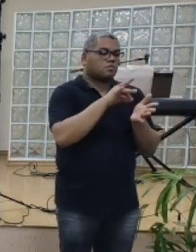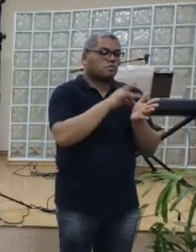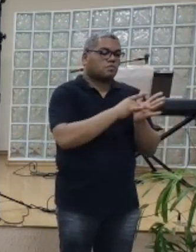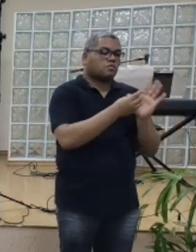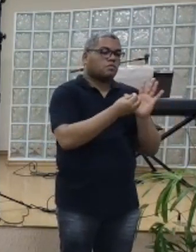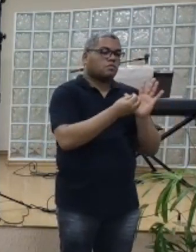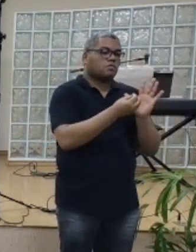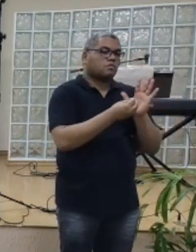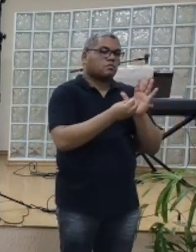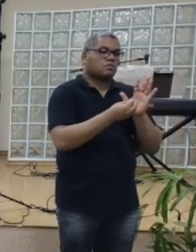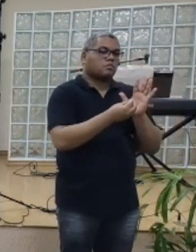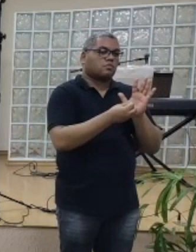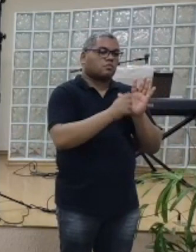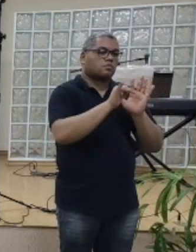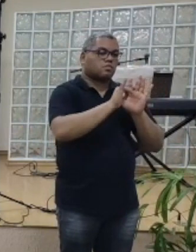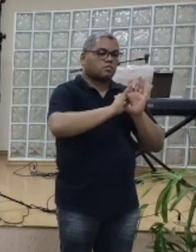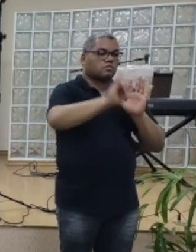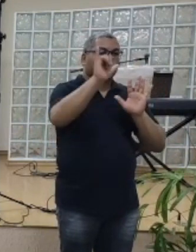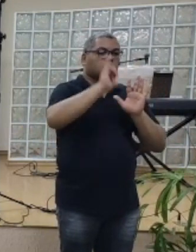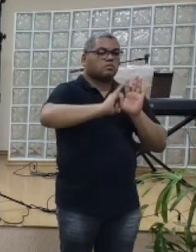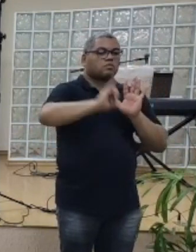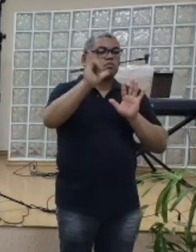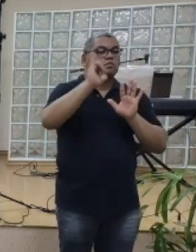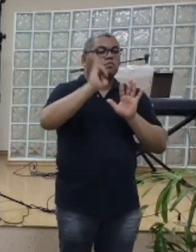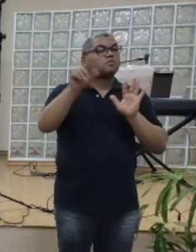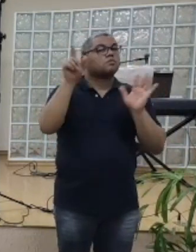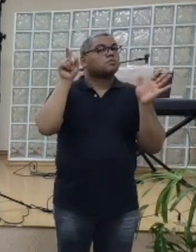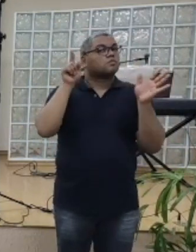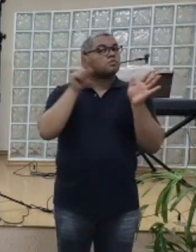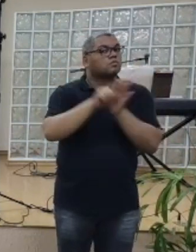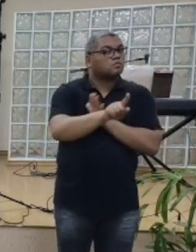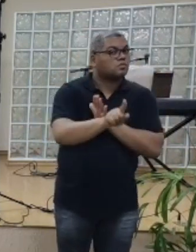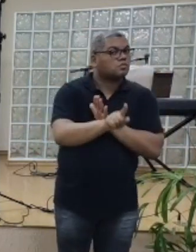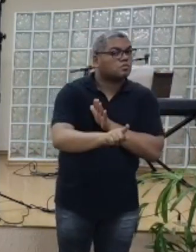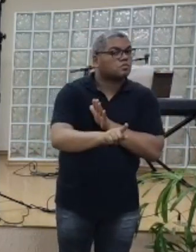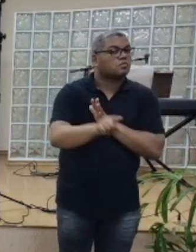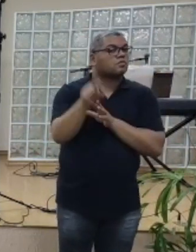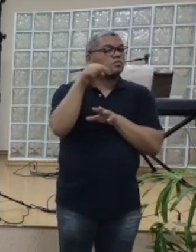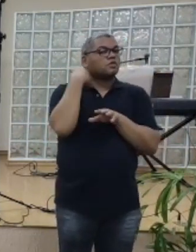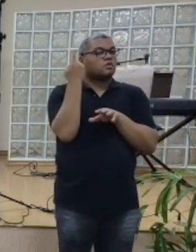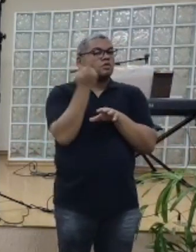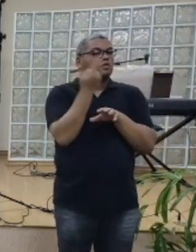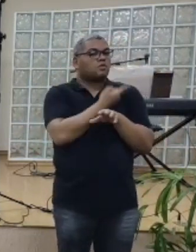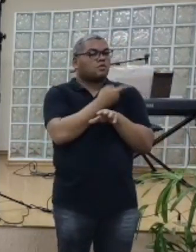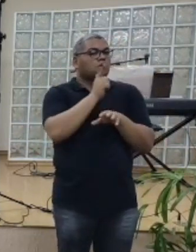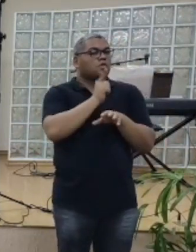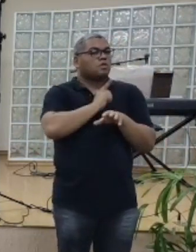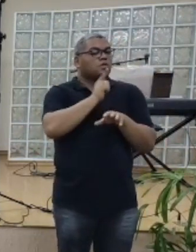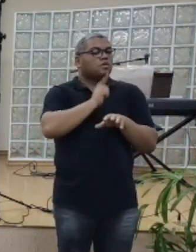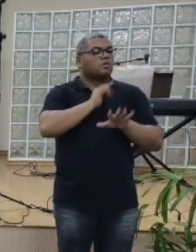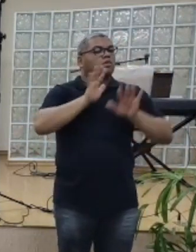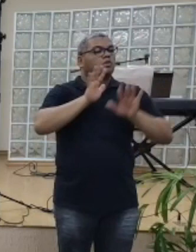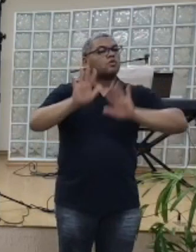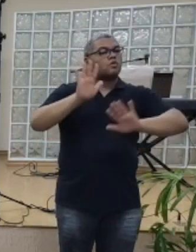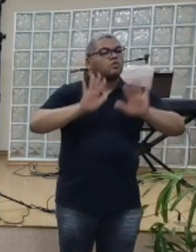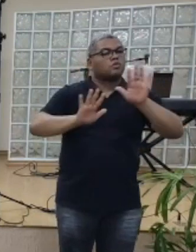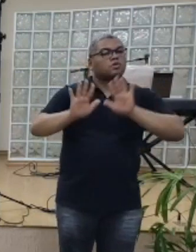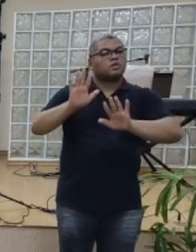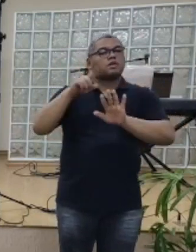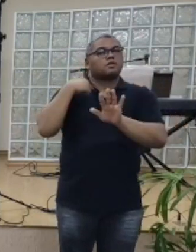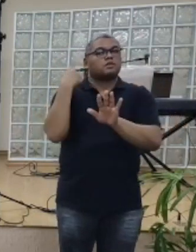E aí a pergunta que eu faço: nós hoje temos cuidado das nossas